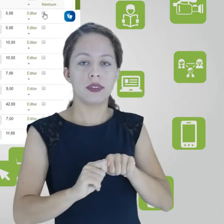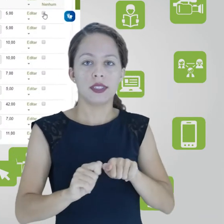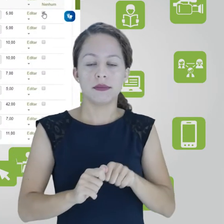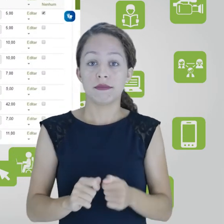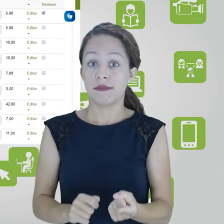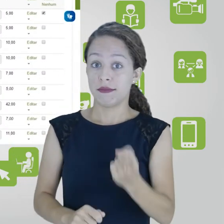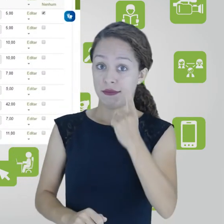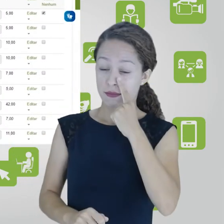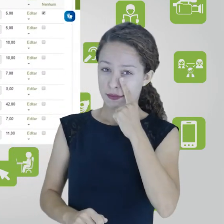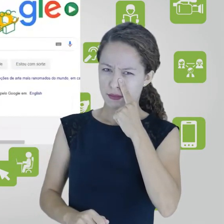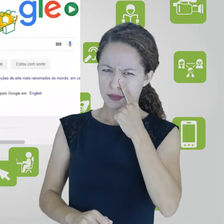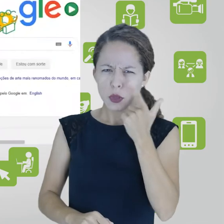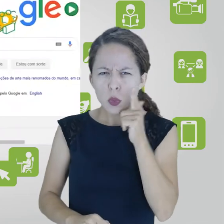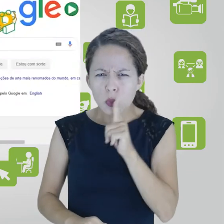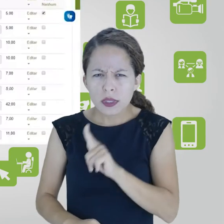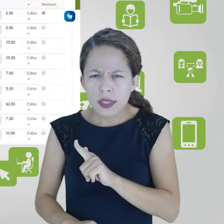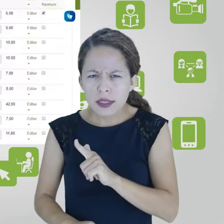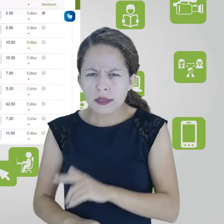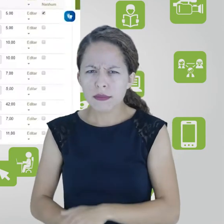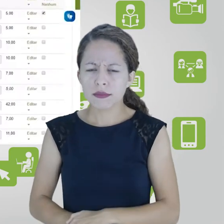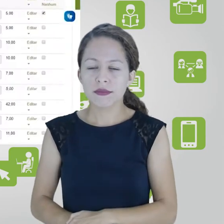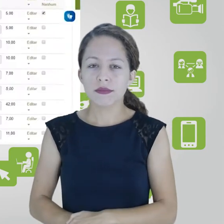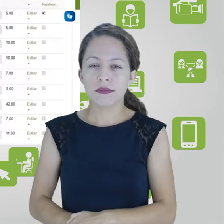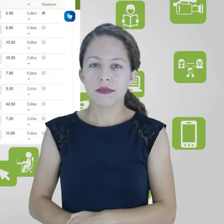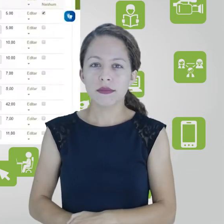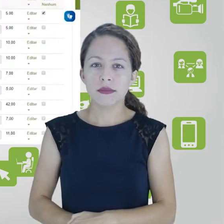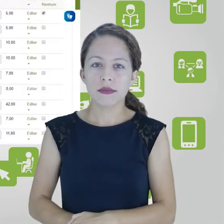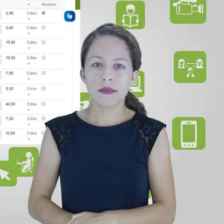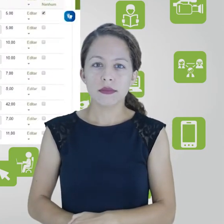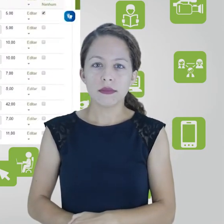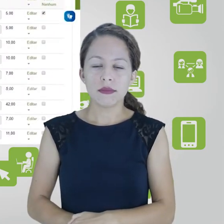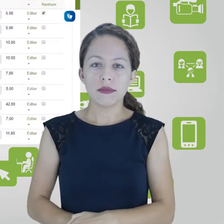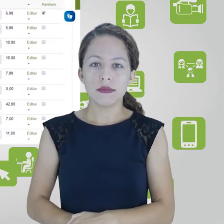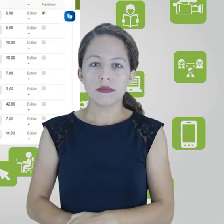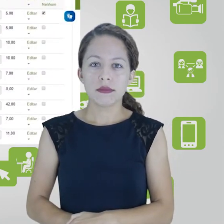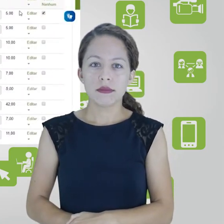do lado. Vocês estão conseguindo ver? Opa!